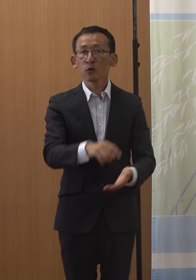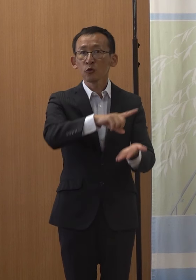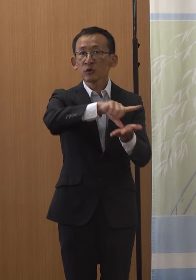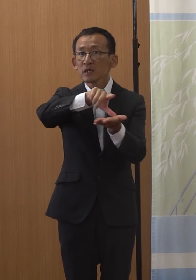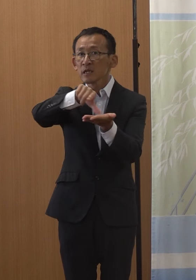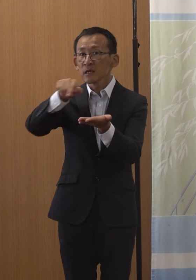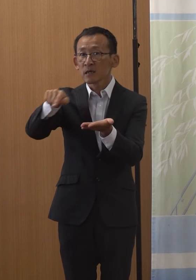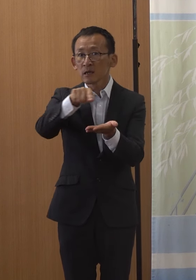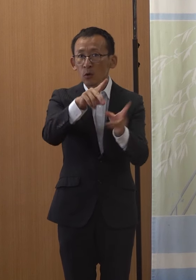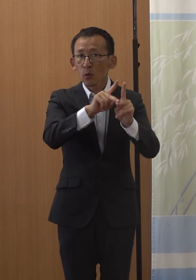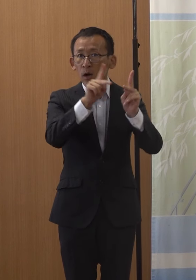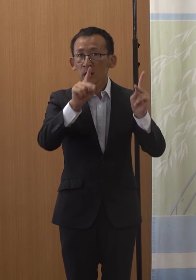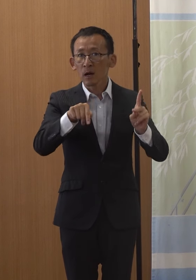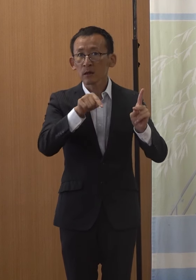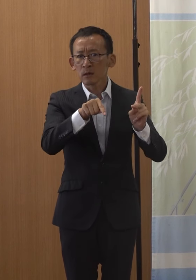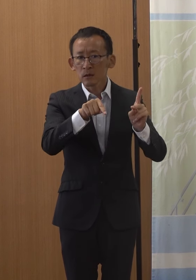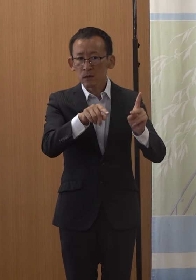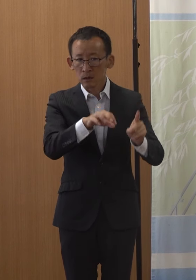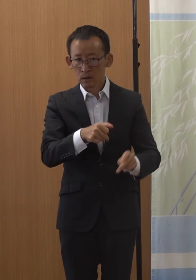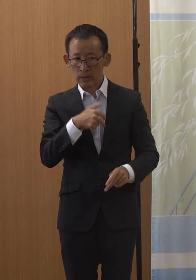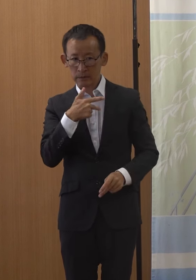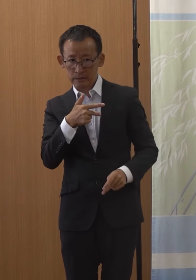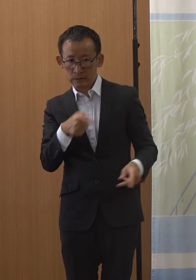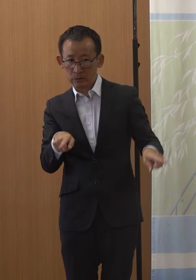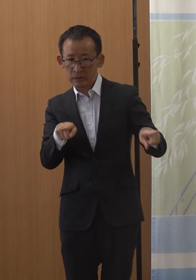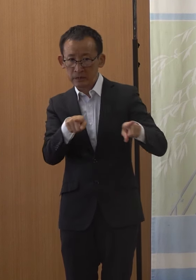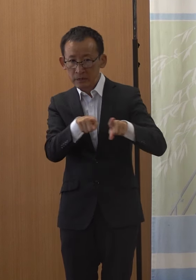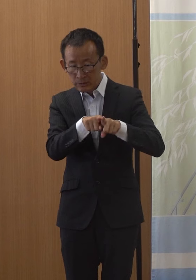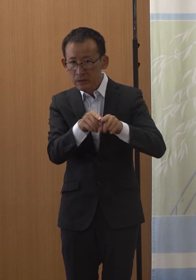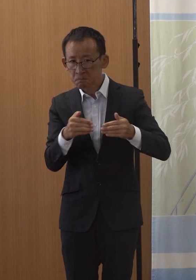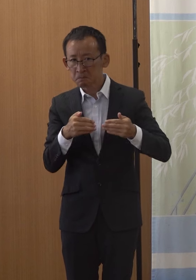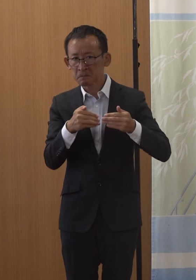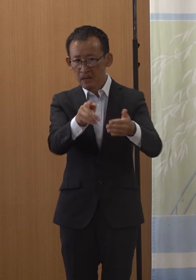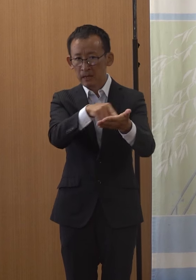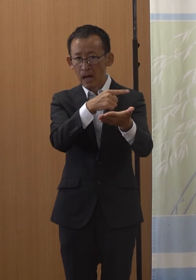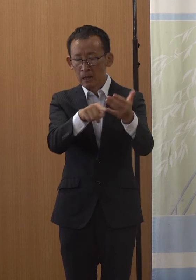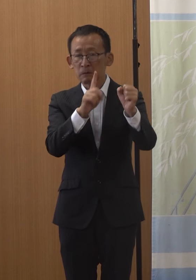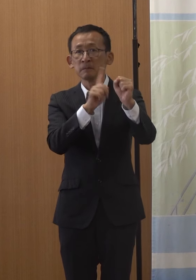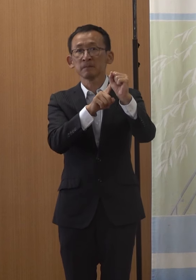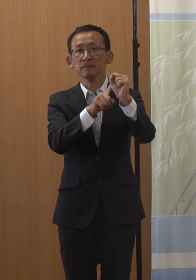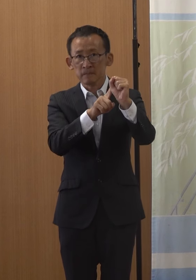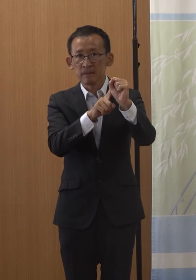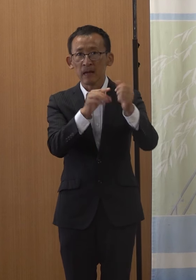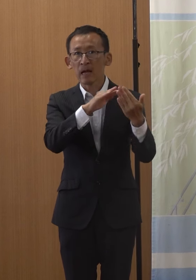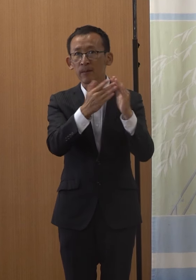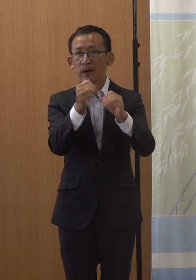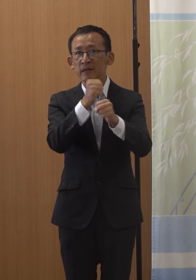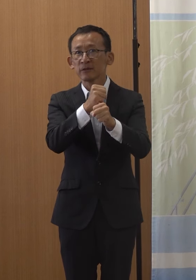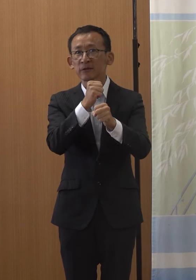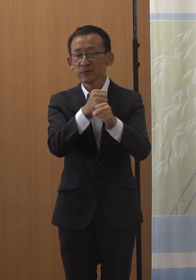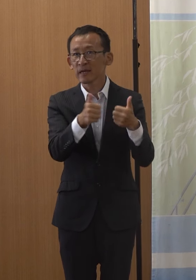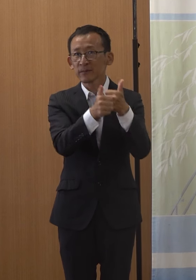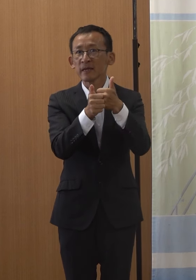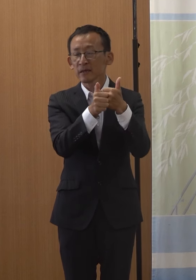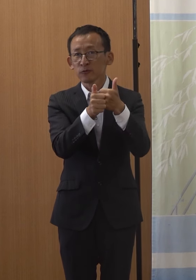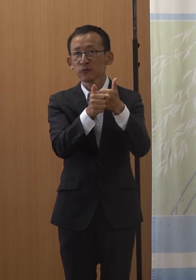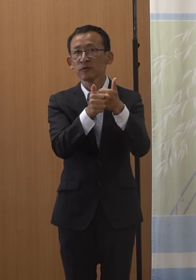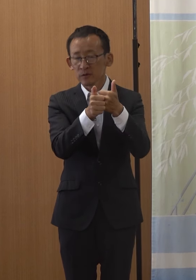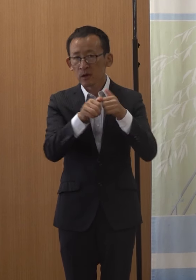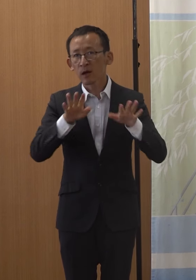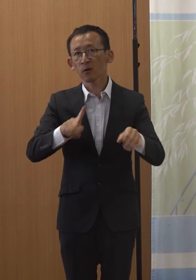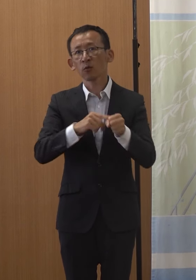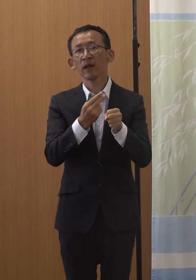して、市との共同により取り組み解決を図ることを目的としたまちづくりミーティングについて、今年度も